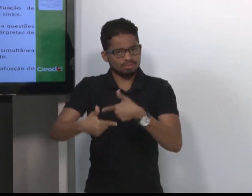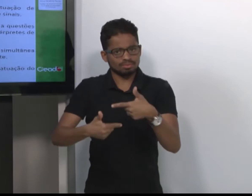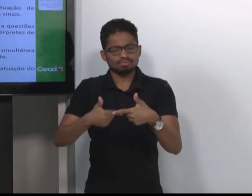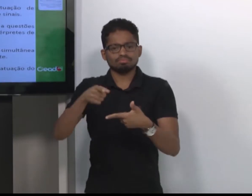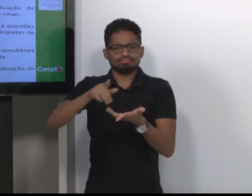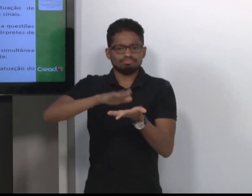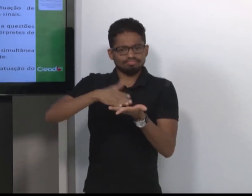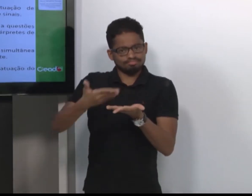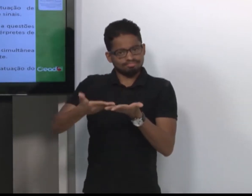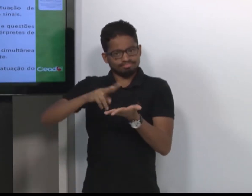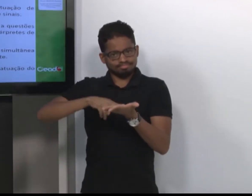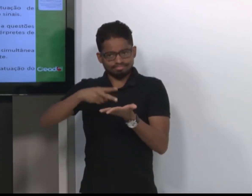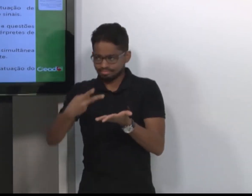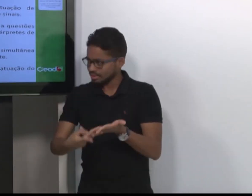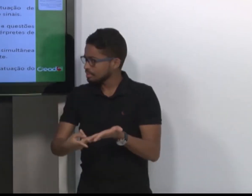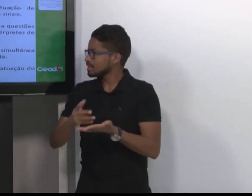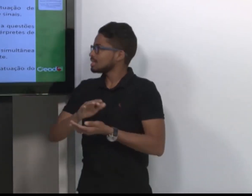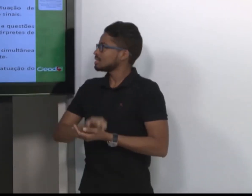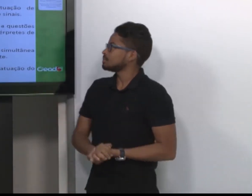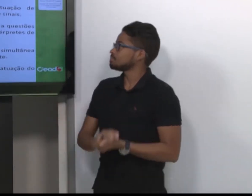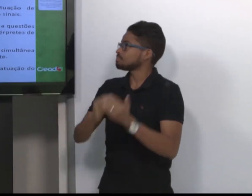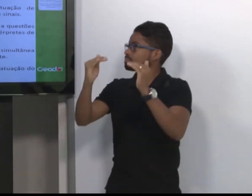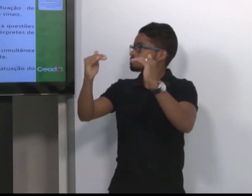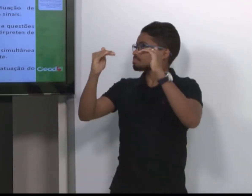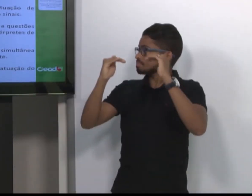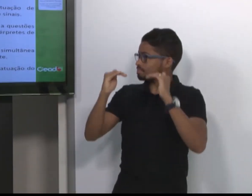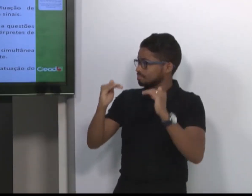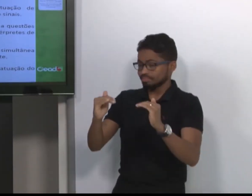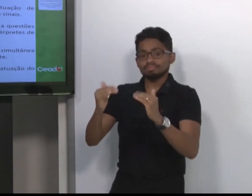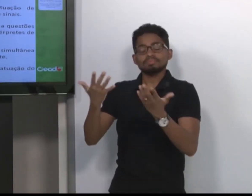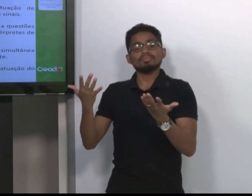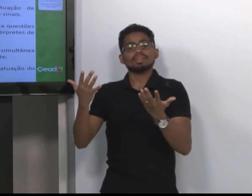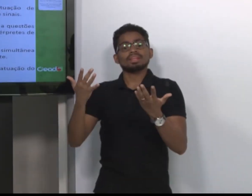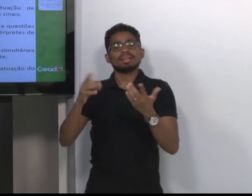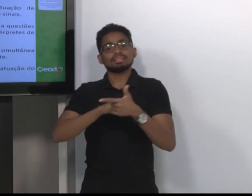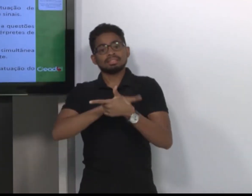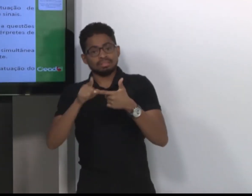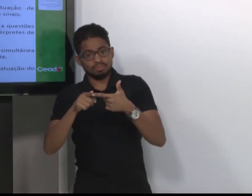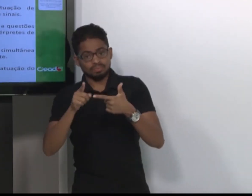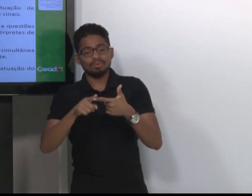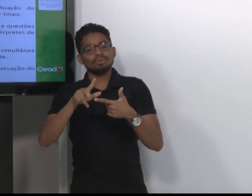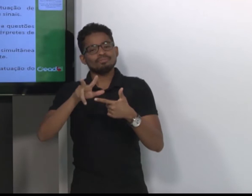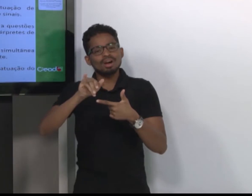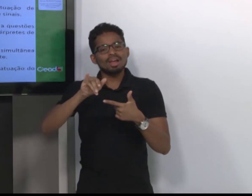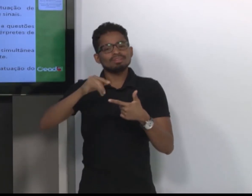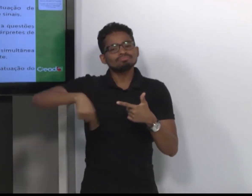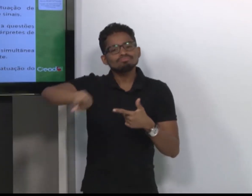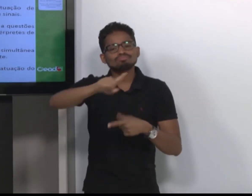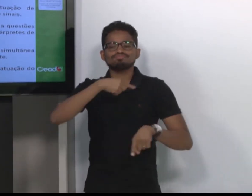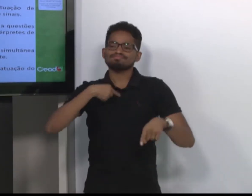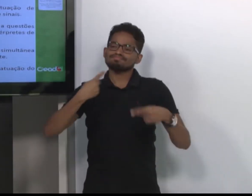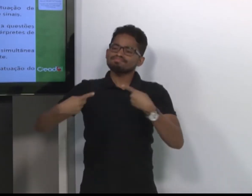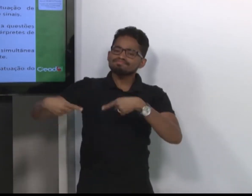o trabalho do profissional tradutor-intérprete de língua de sinais. Segundo objetivo,